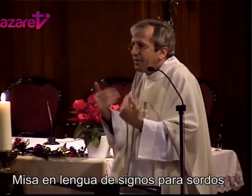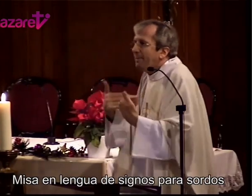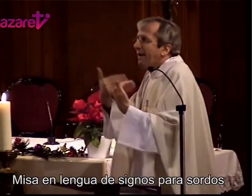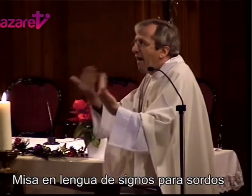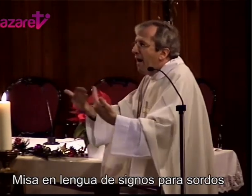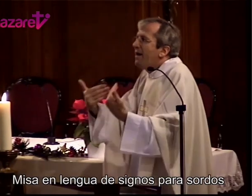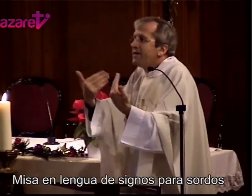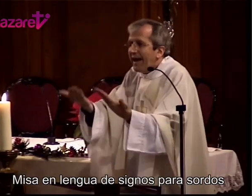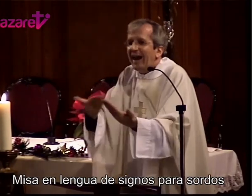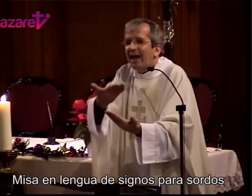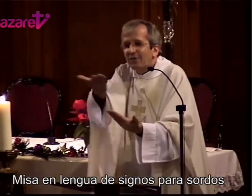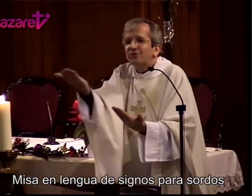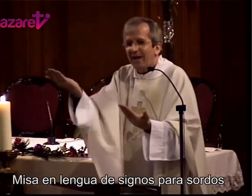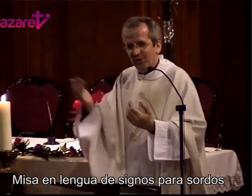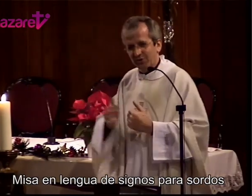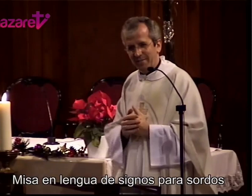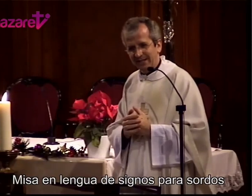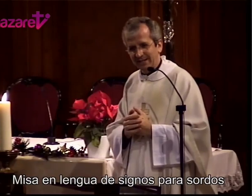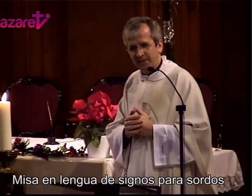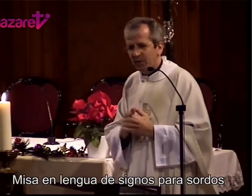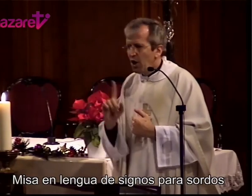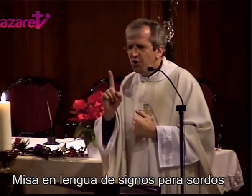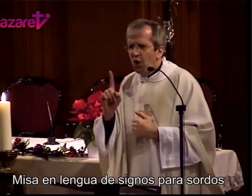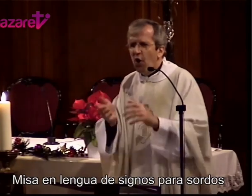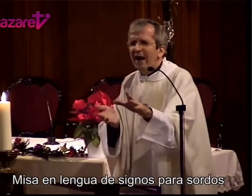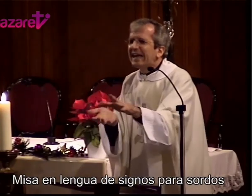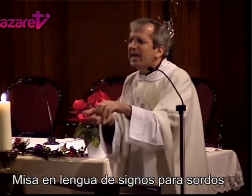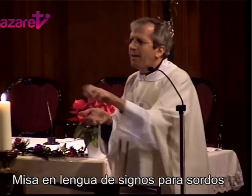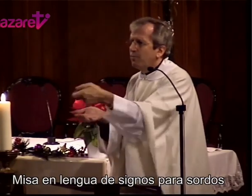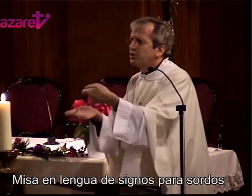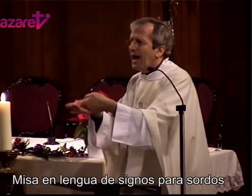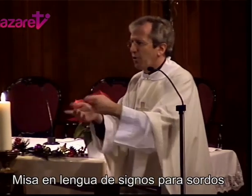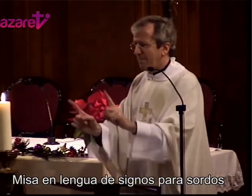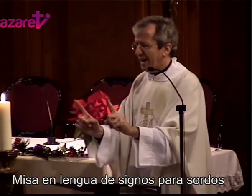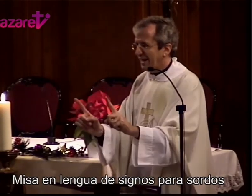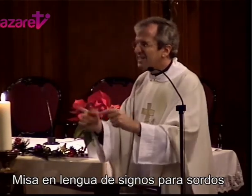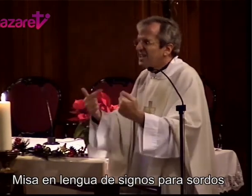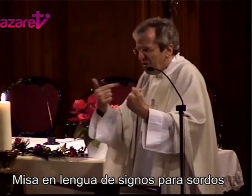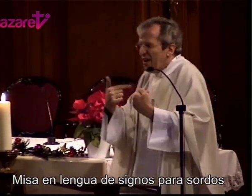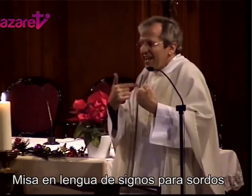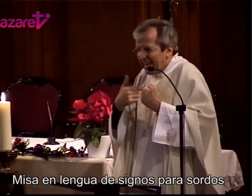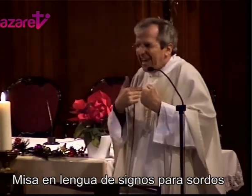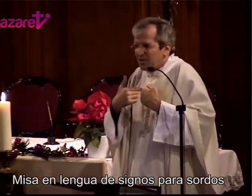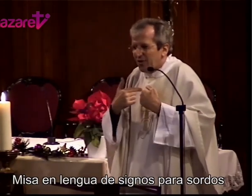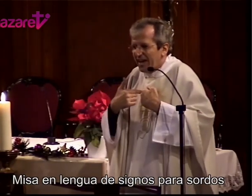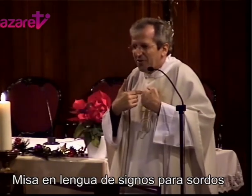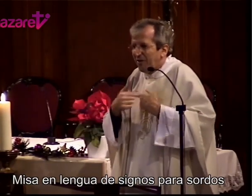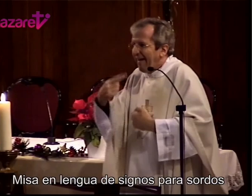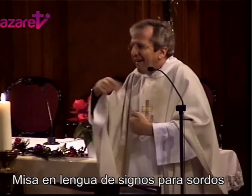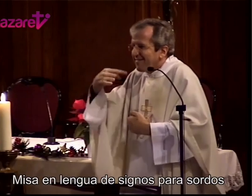para regalarnos a los demás. No qué vamos a comprar, sino qué es lo que yo